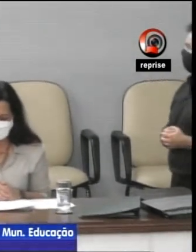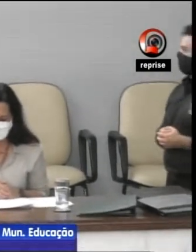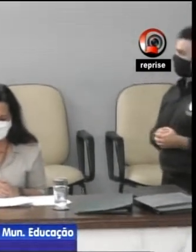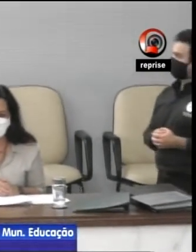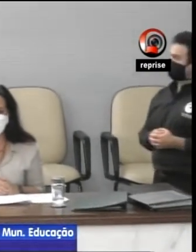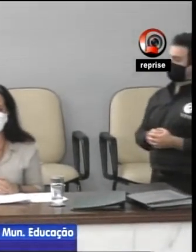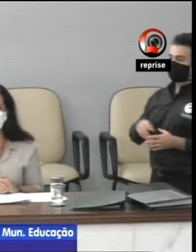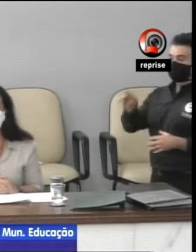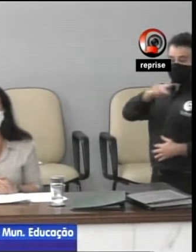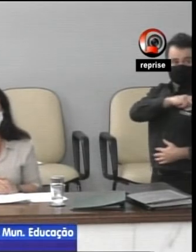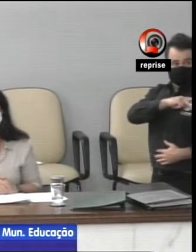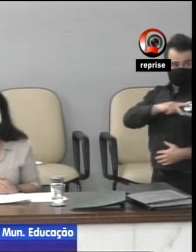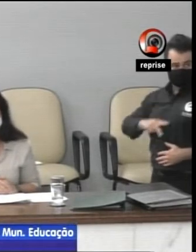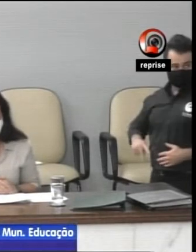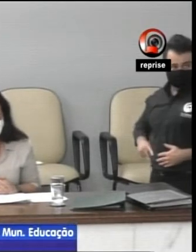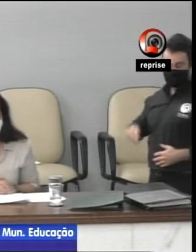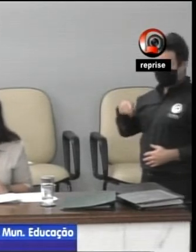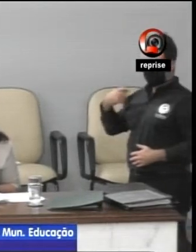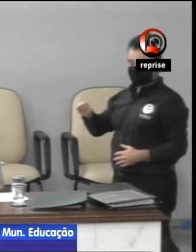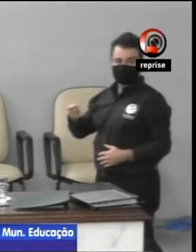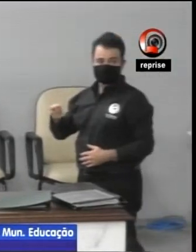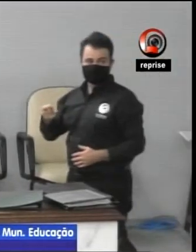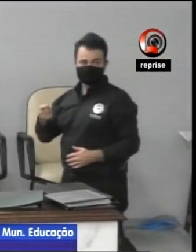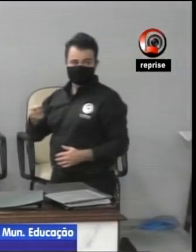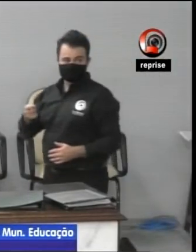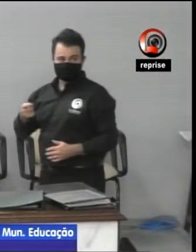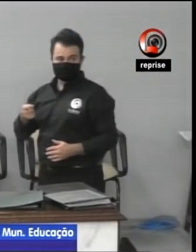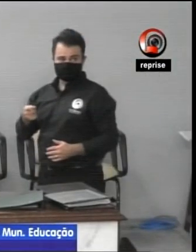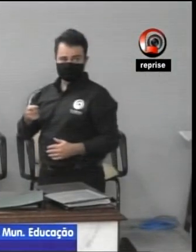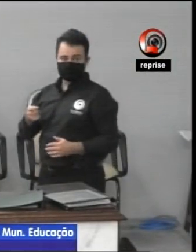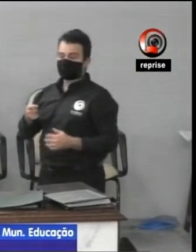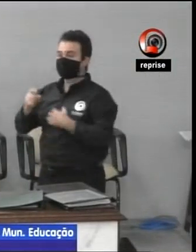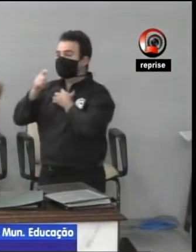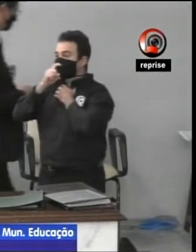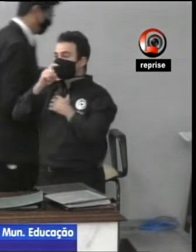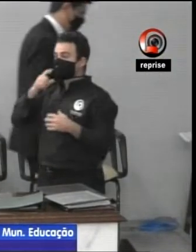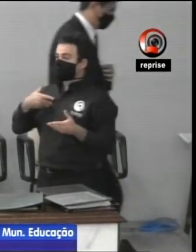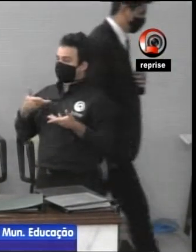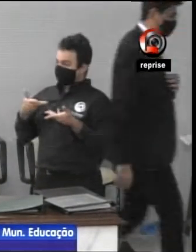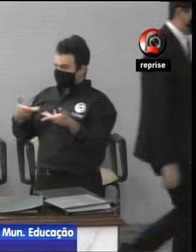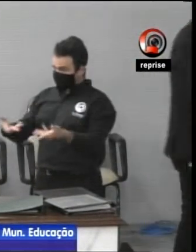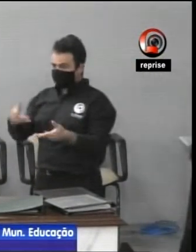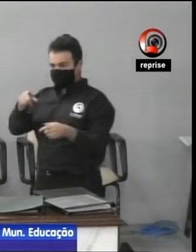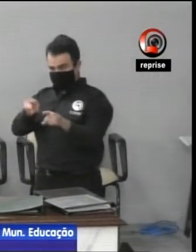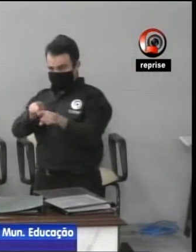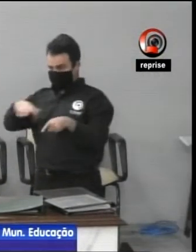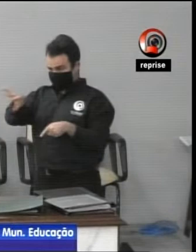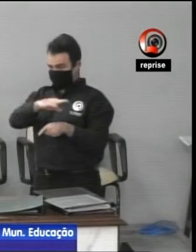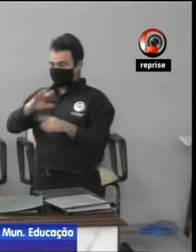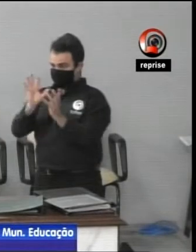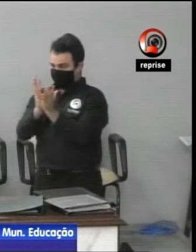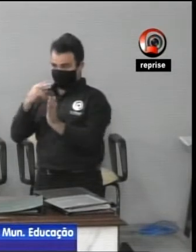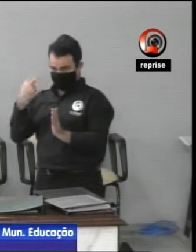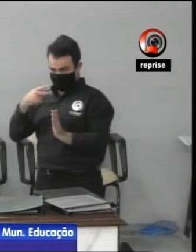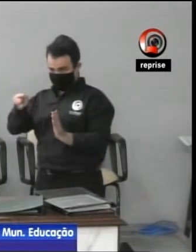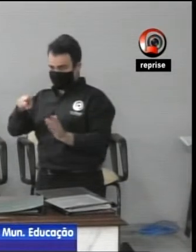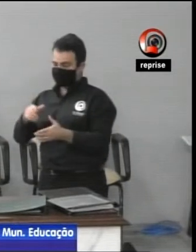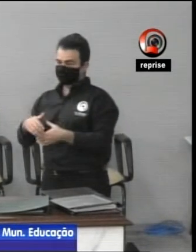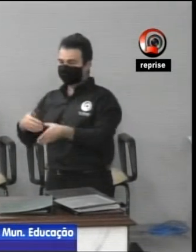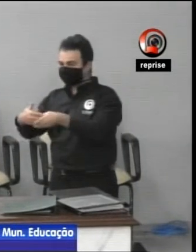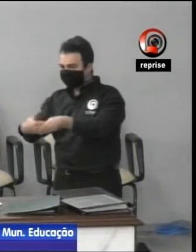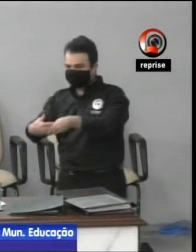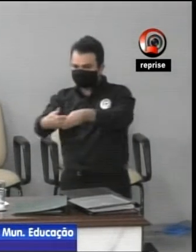Pedro Roberto, ao qual estendo os cumprimentos a todos os nobres vereadores e os componentes aqui dessa